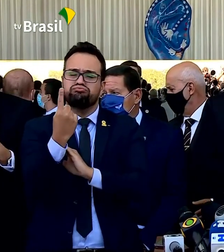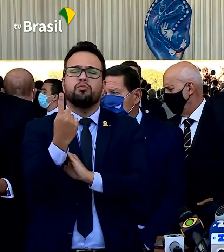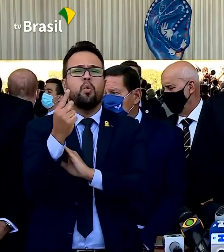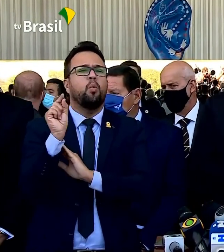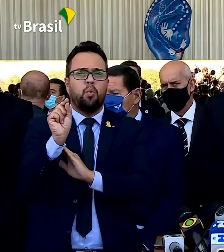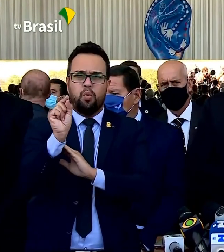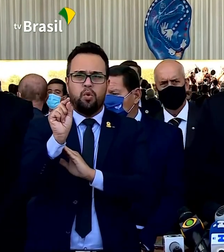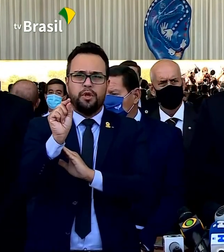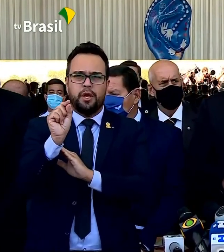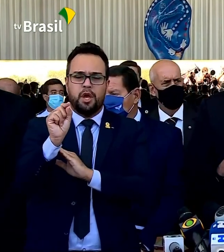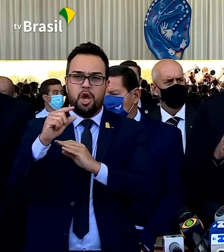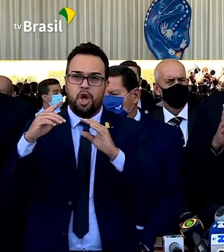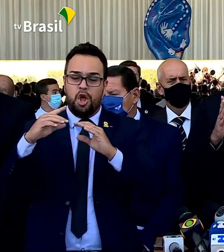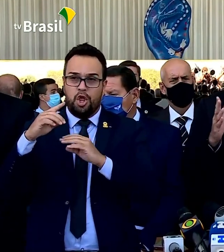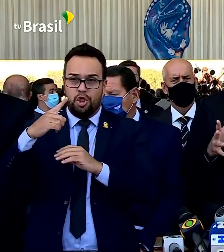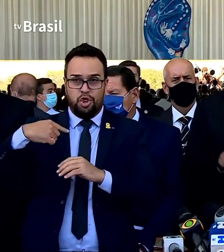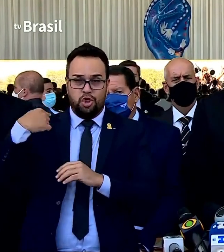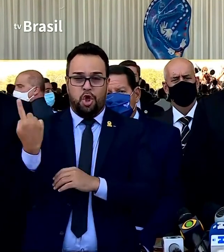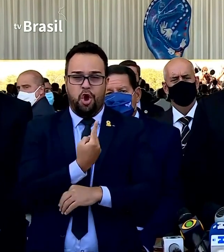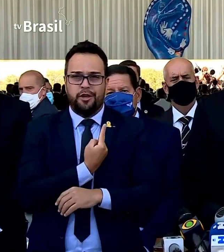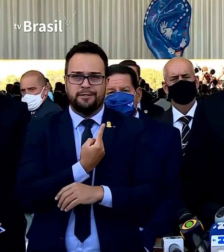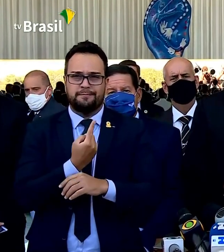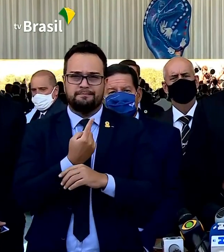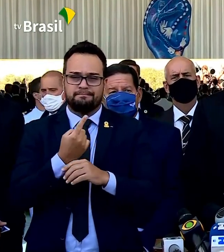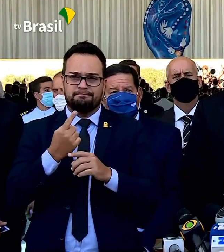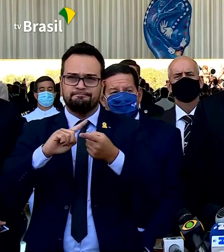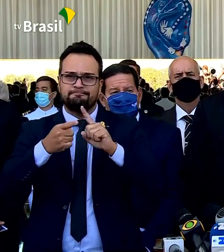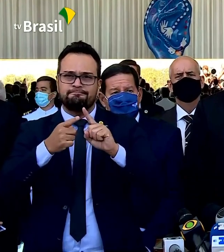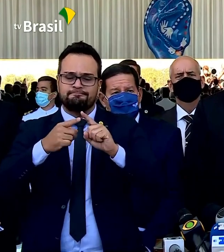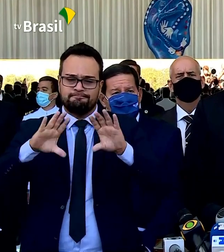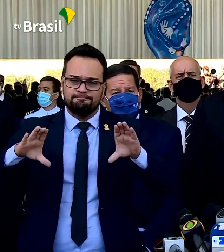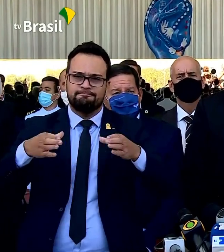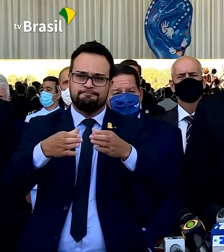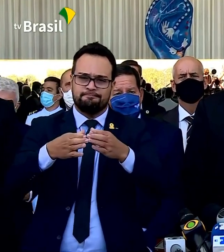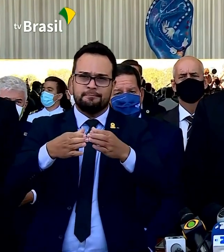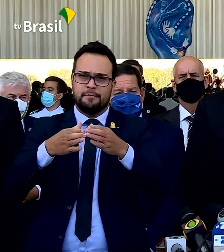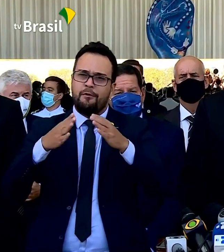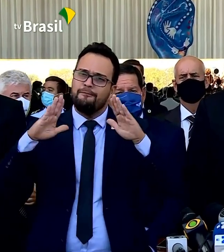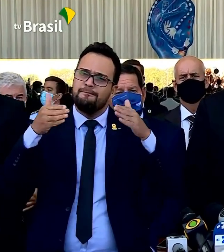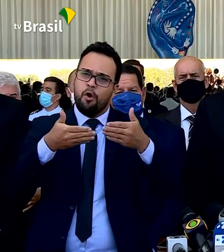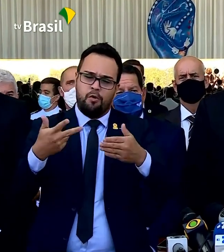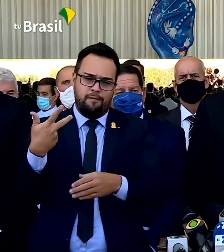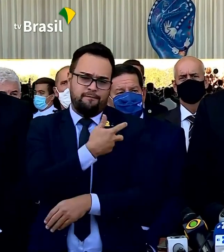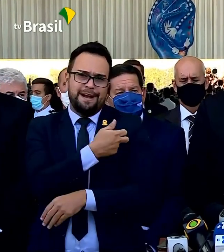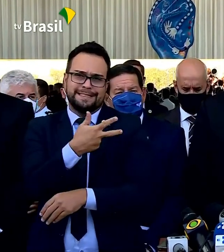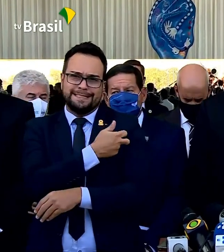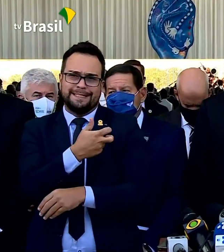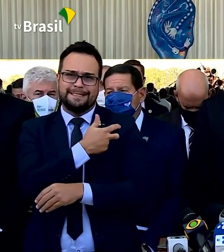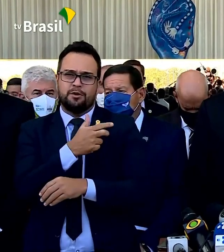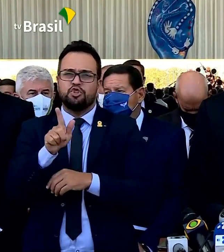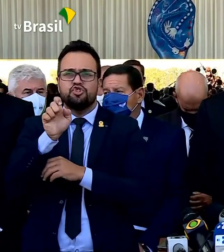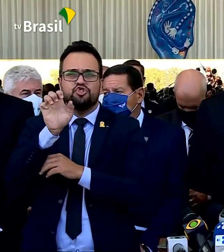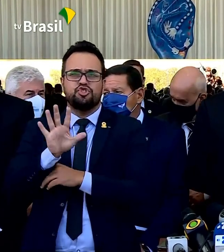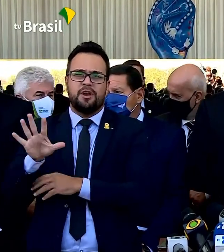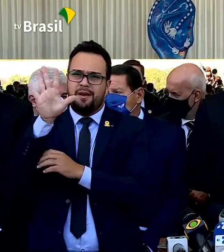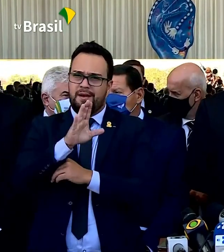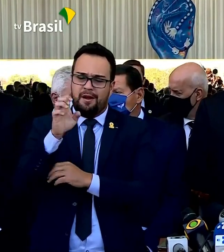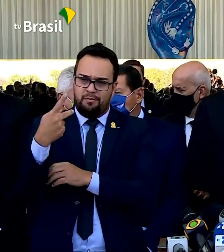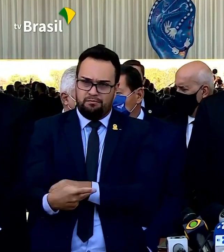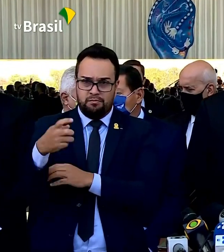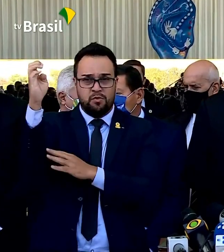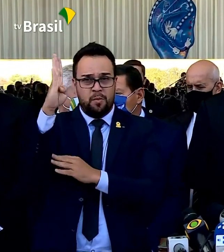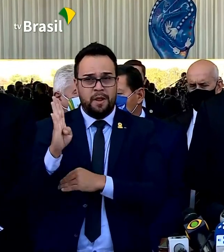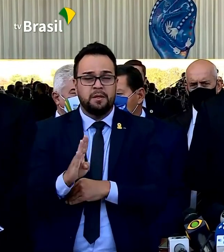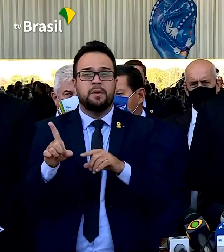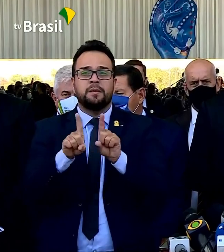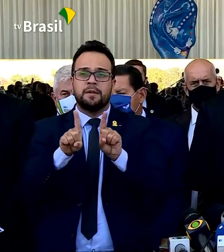nós, cada vez mais, nos dedicarmos à vacinação em massa no Brasil. Tratamos também